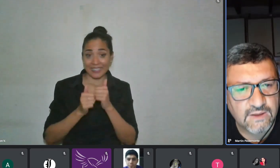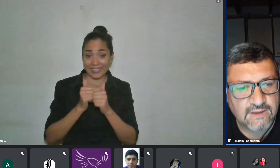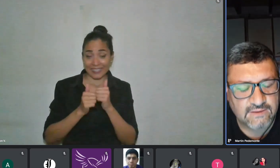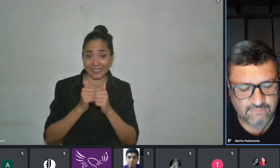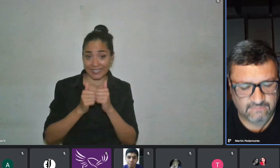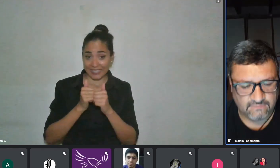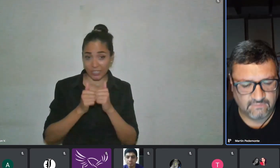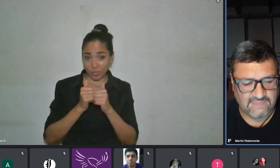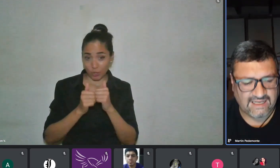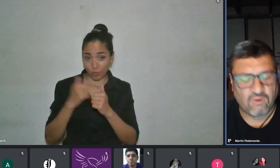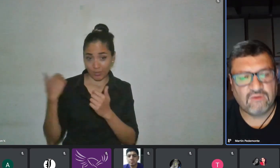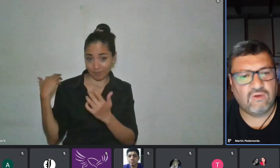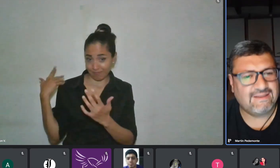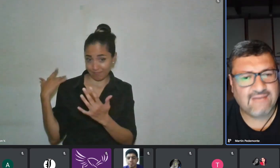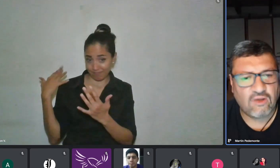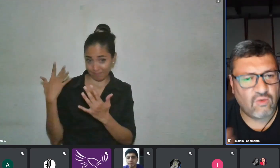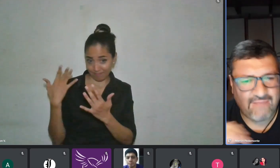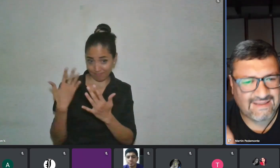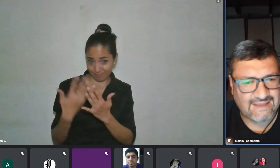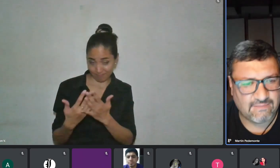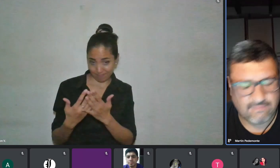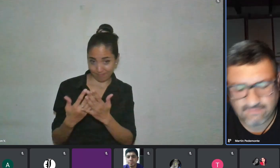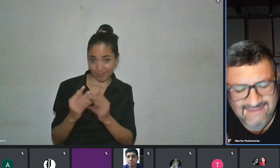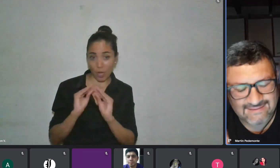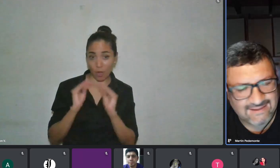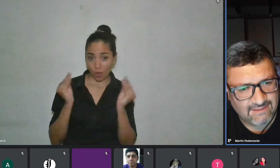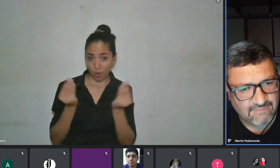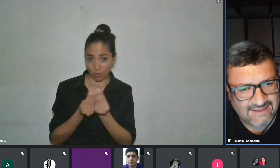conclusión de que cuando el Estado mete